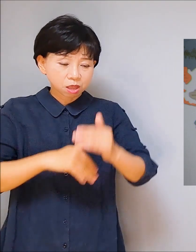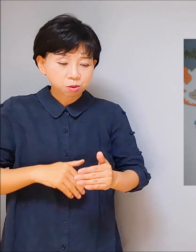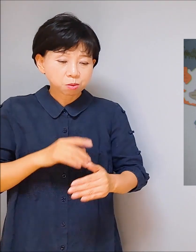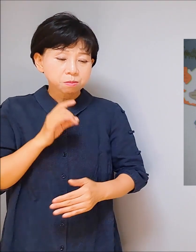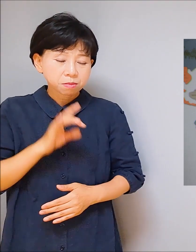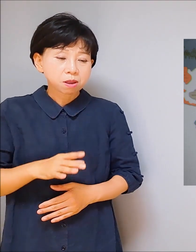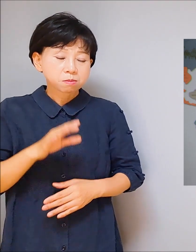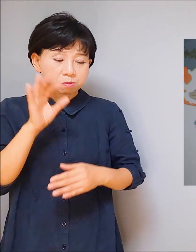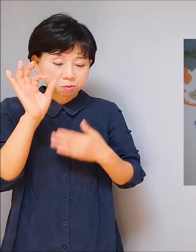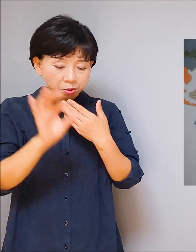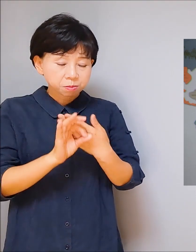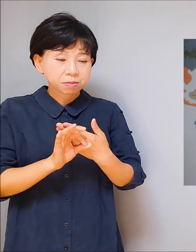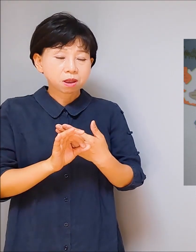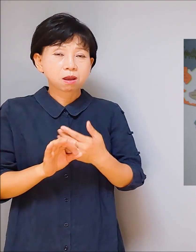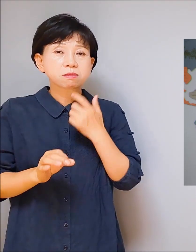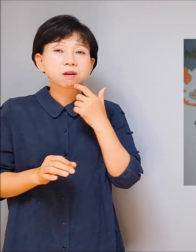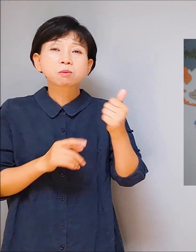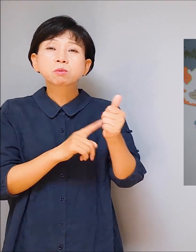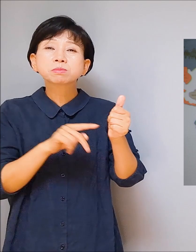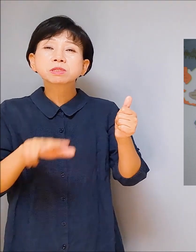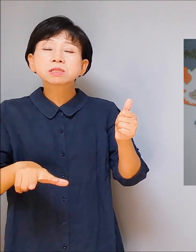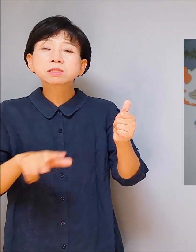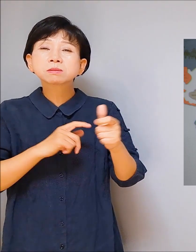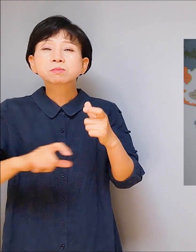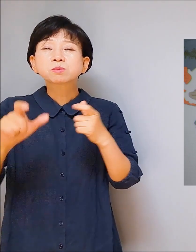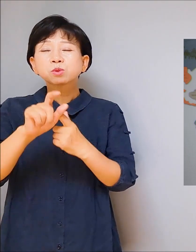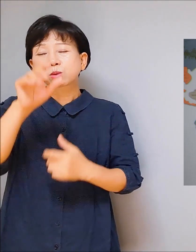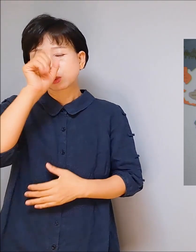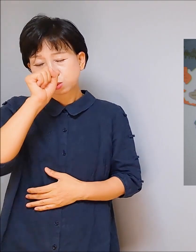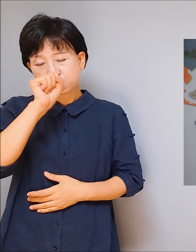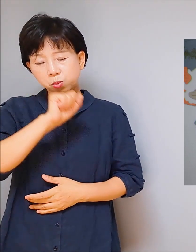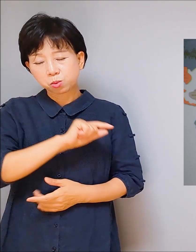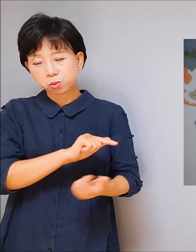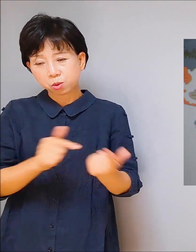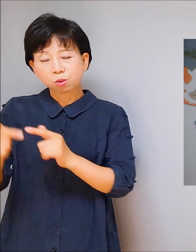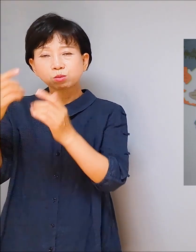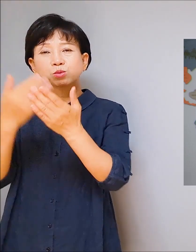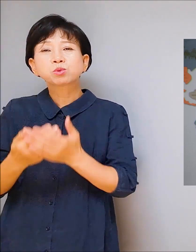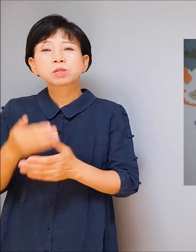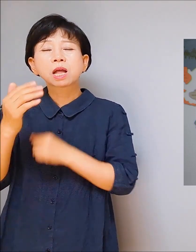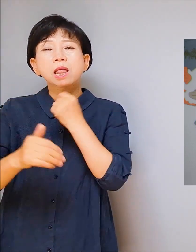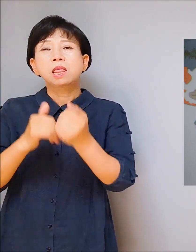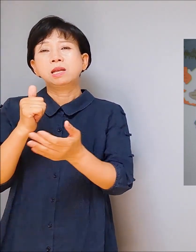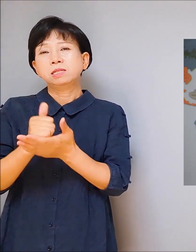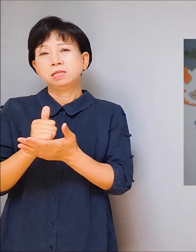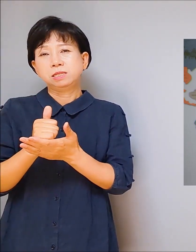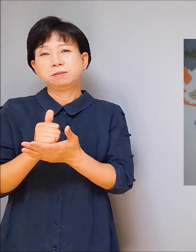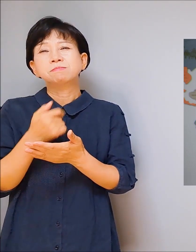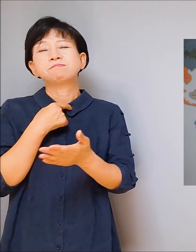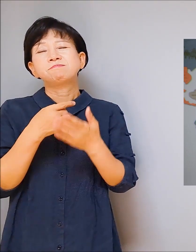가지고 좀 보면 야곱은 지금 더 좋은 것을 주시는 하나님을 경험했다는 거죠.